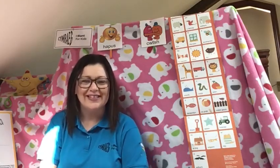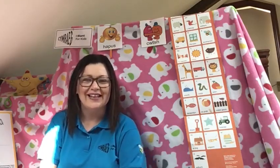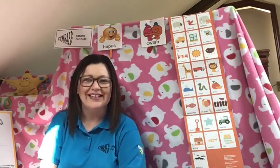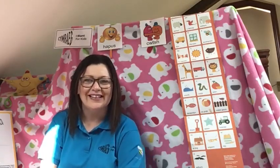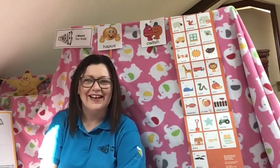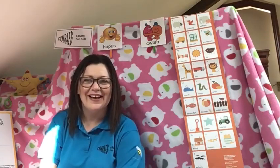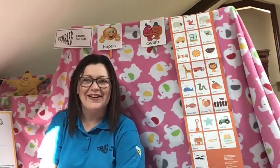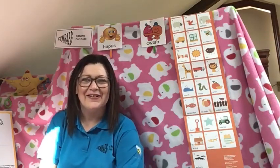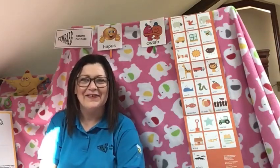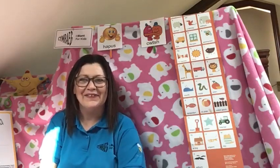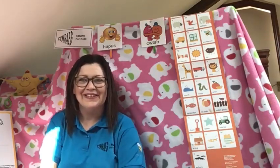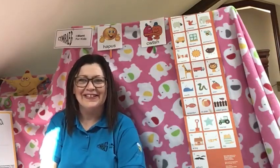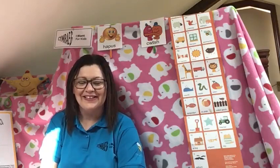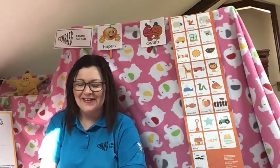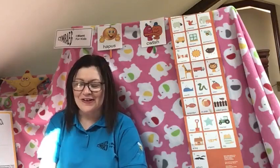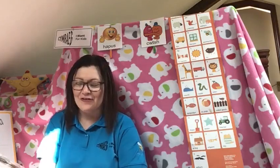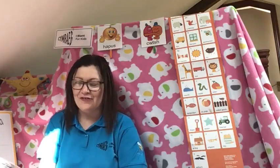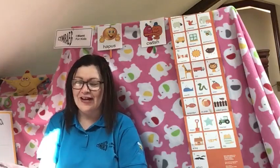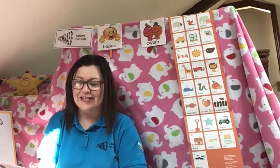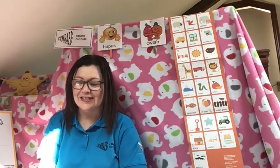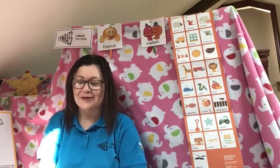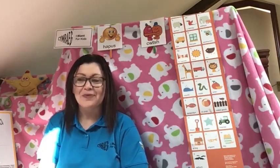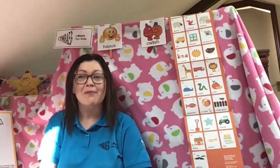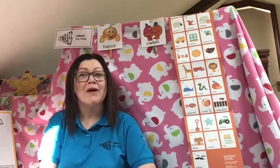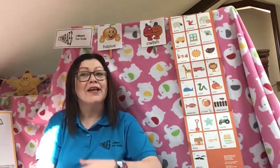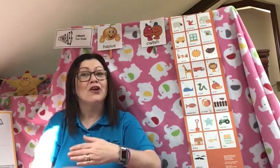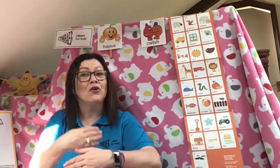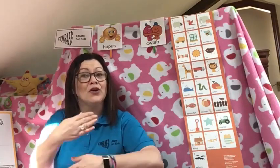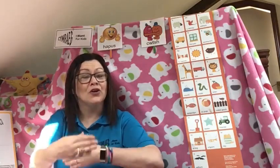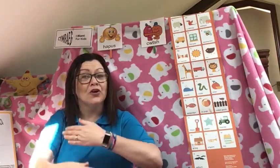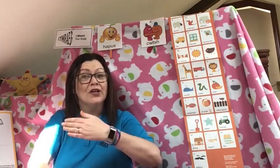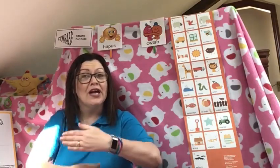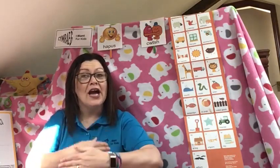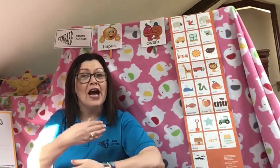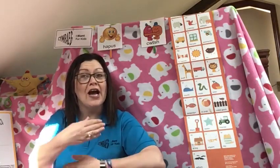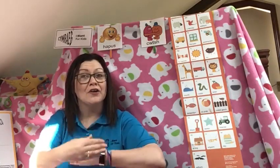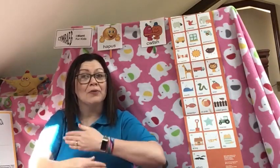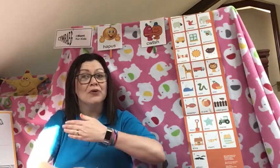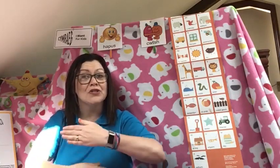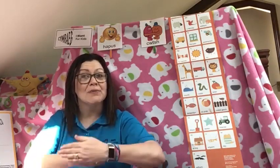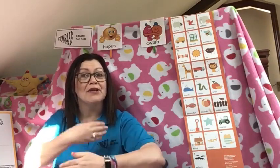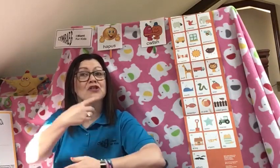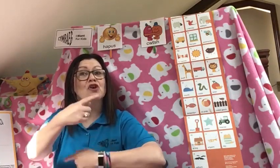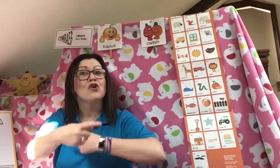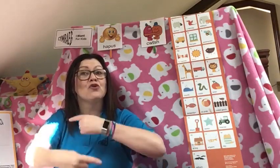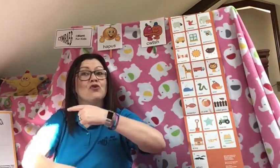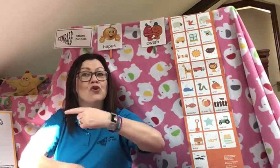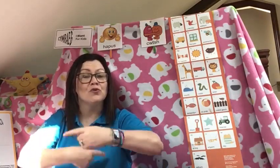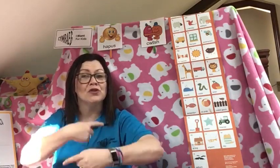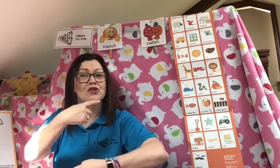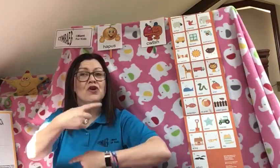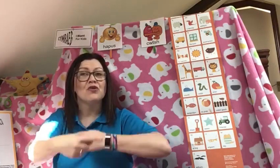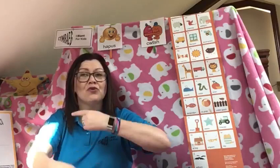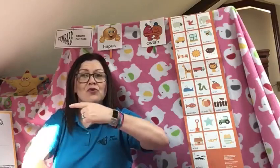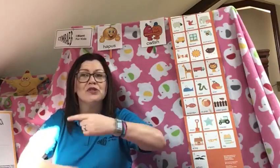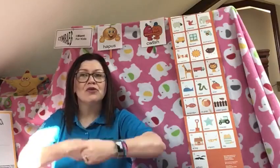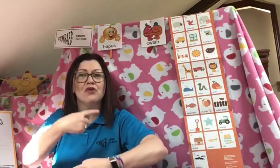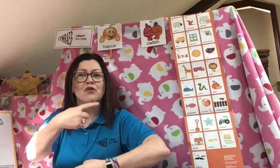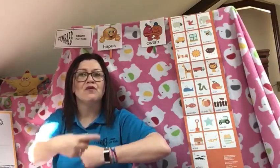Da iawn. Right, mae'r olwynion ar y bws yn mynd round. Round a round